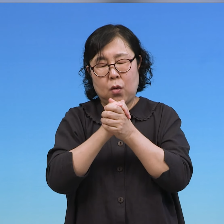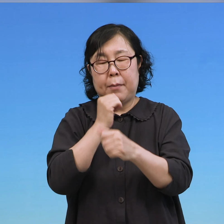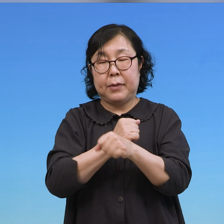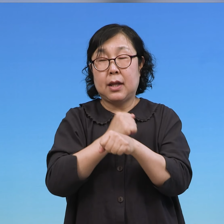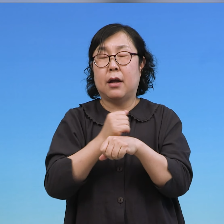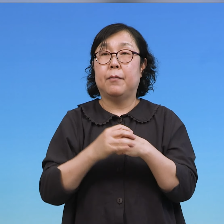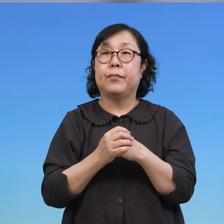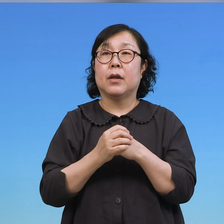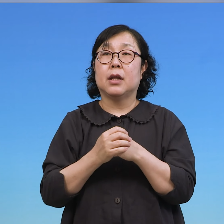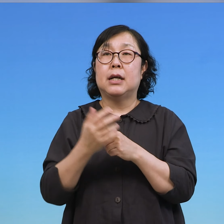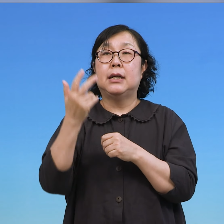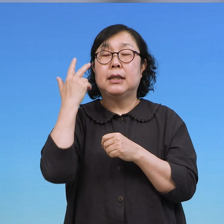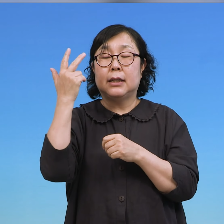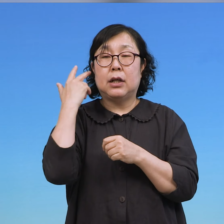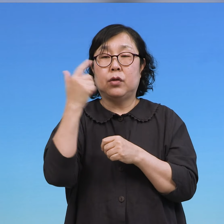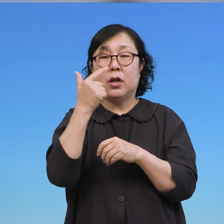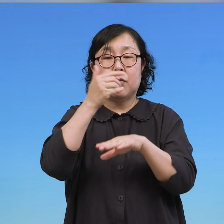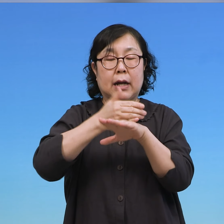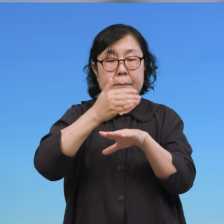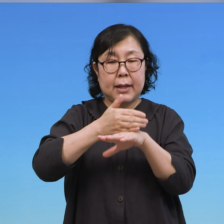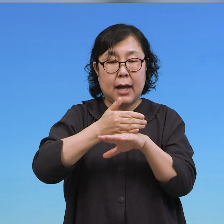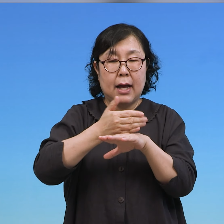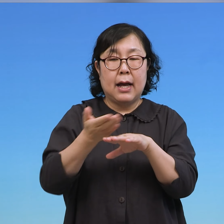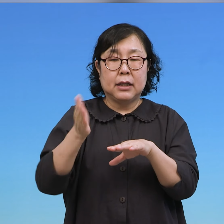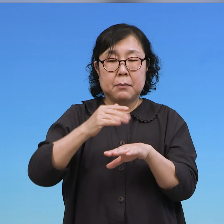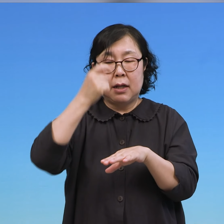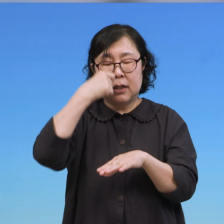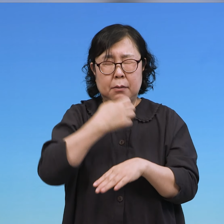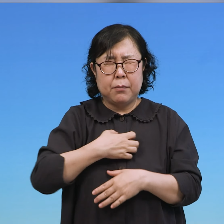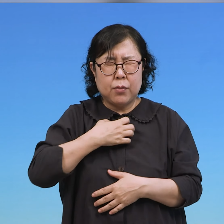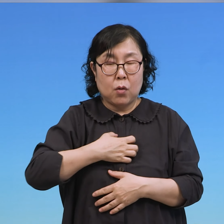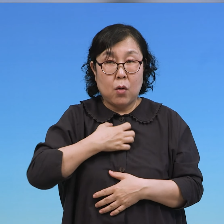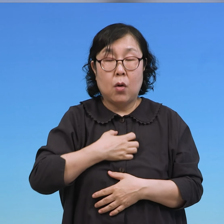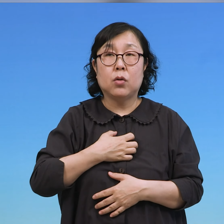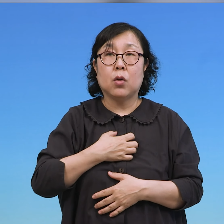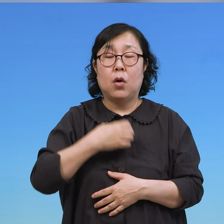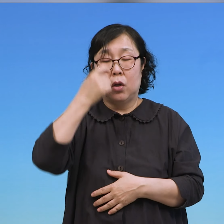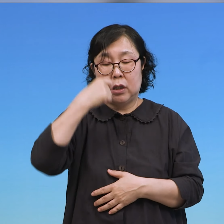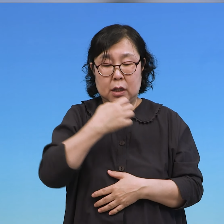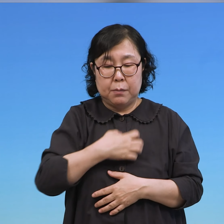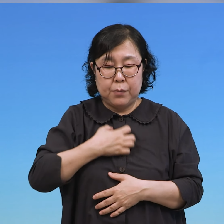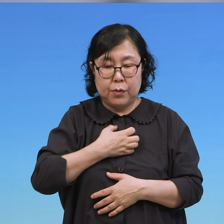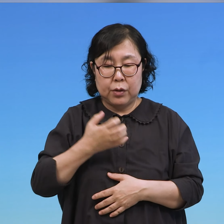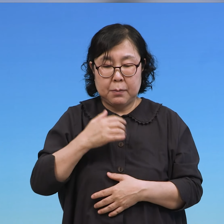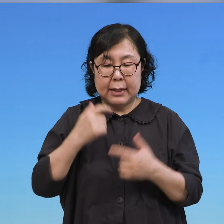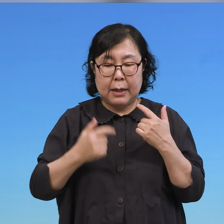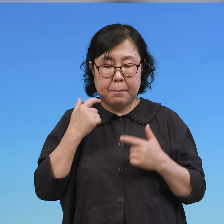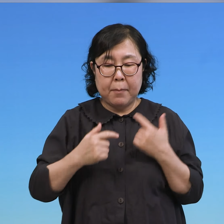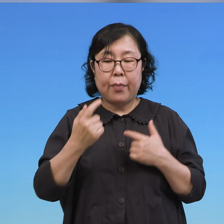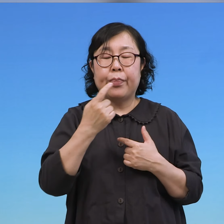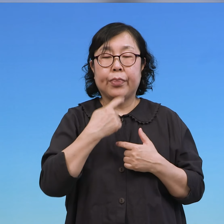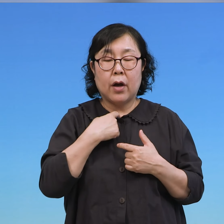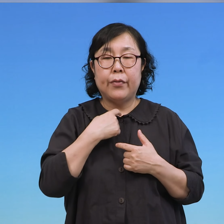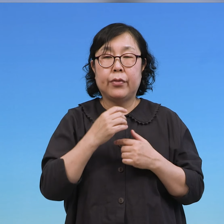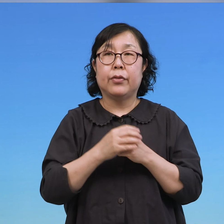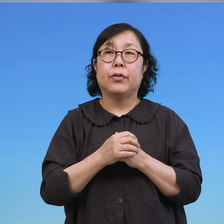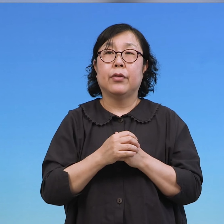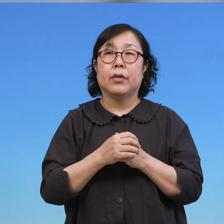지난주에 정말 너무나 이게 감사하면서도 슬프고 또 슬프면서도 또